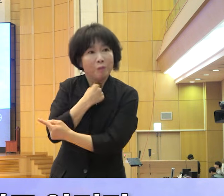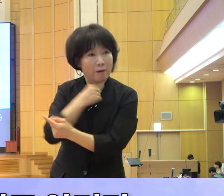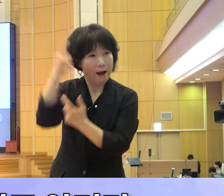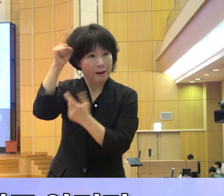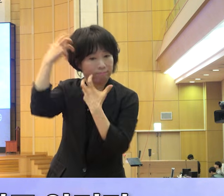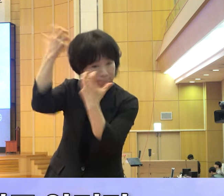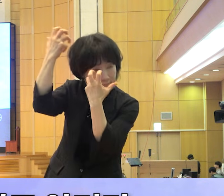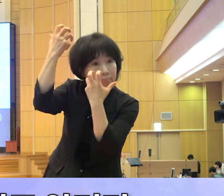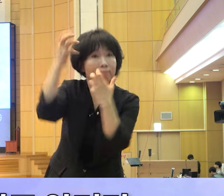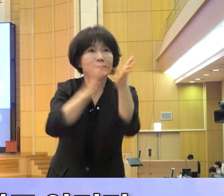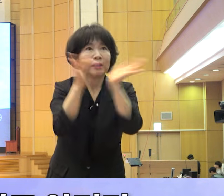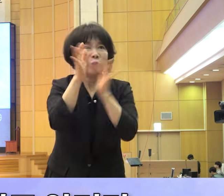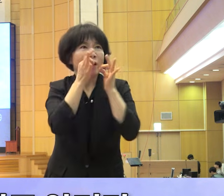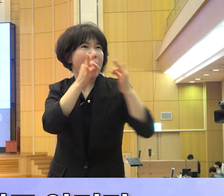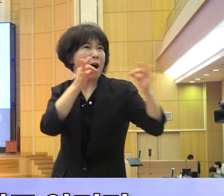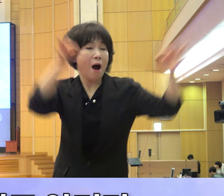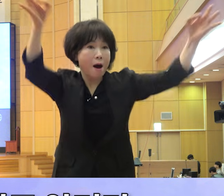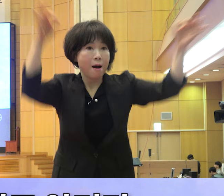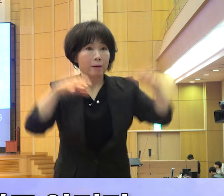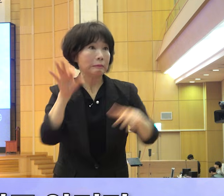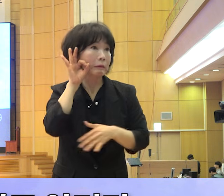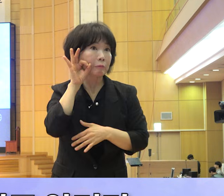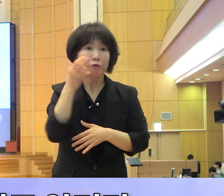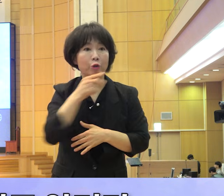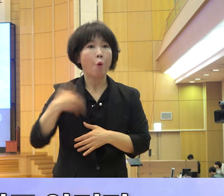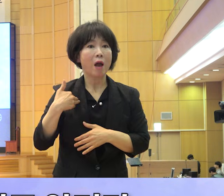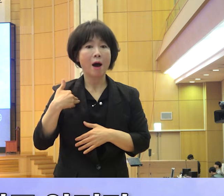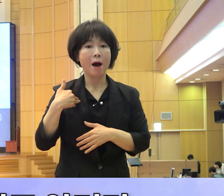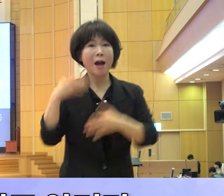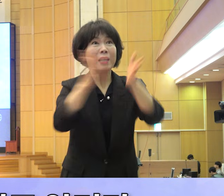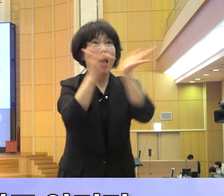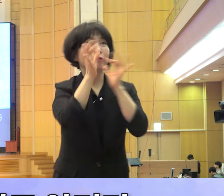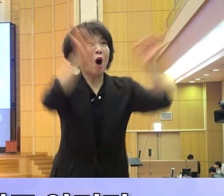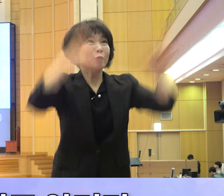부끄러워서도 말을 안 하는데 부끄러운 줄 모르고 우리 딸이